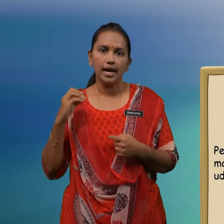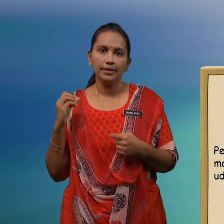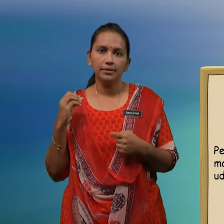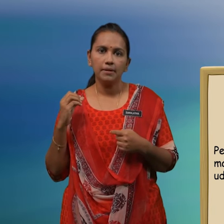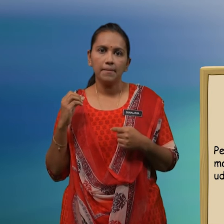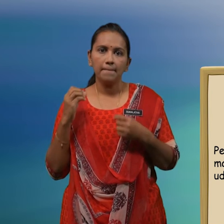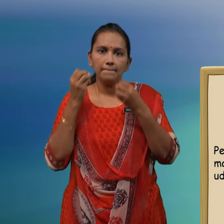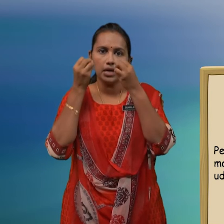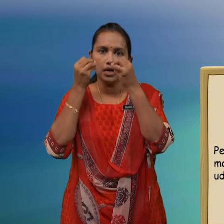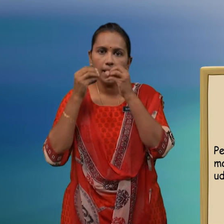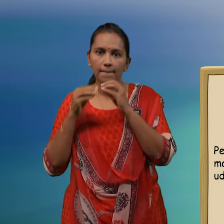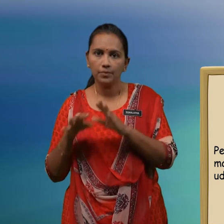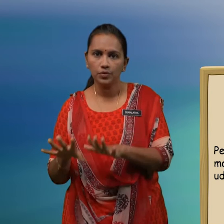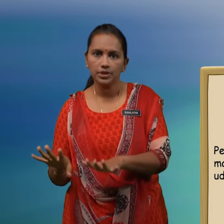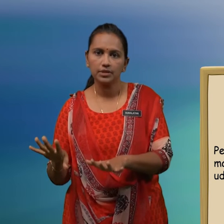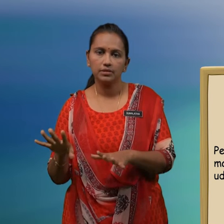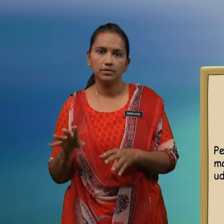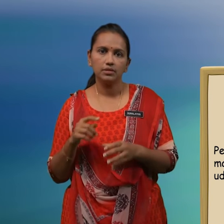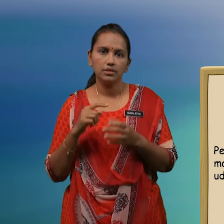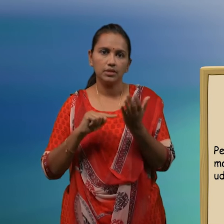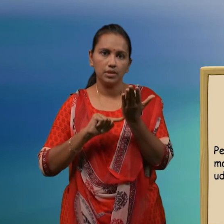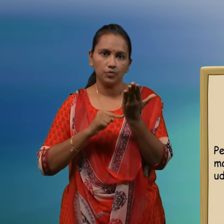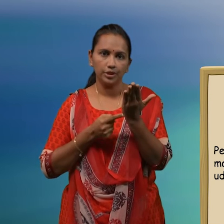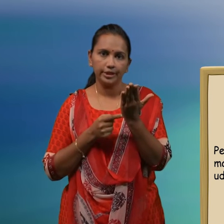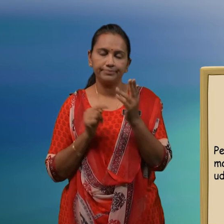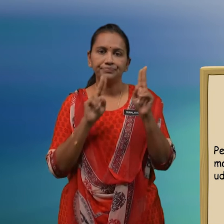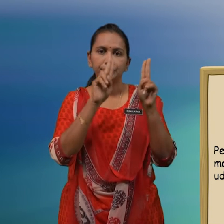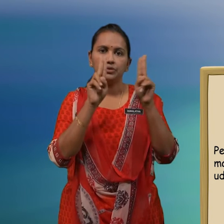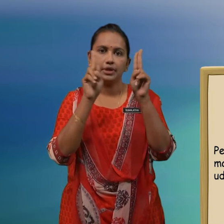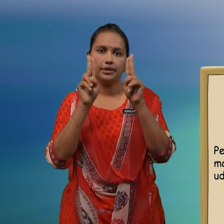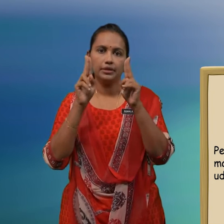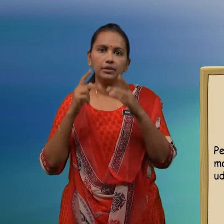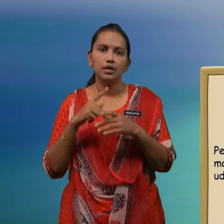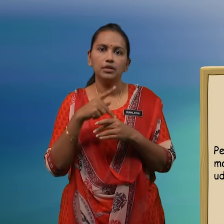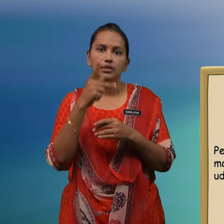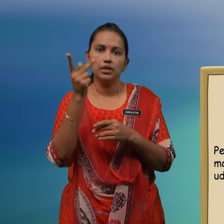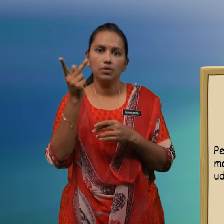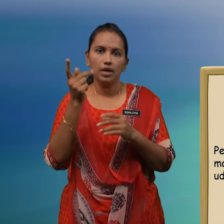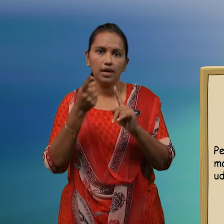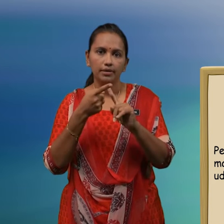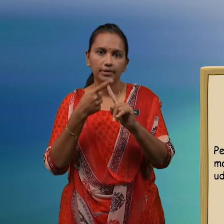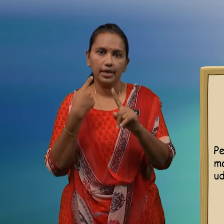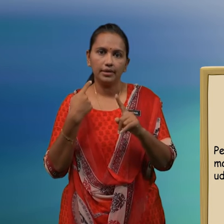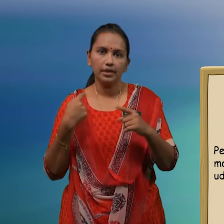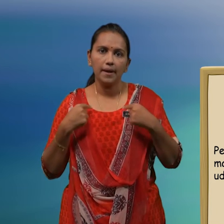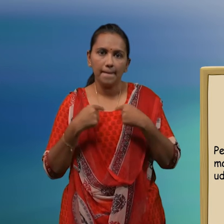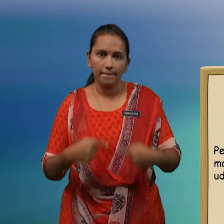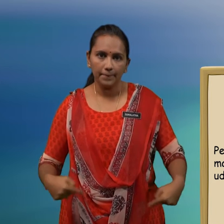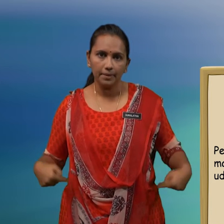dan menghembus semula udara keluar dari